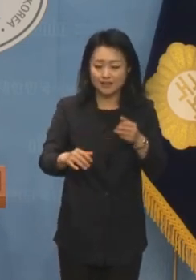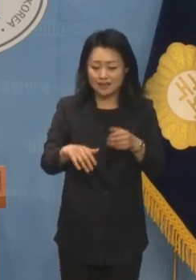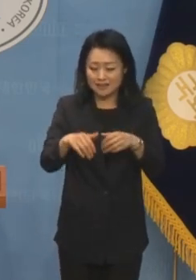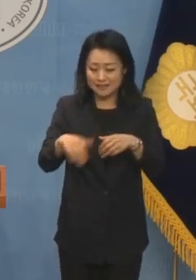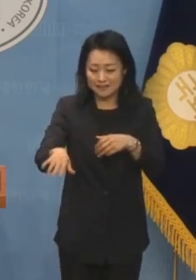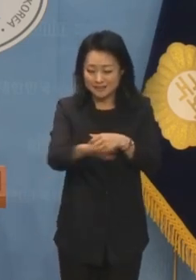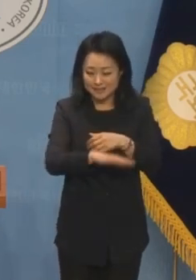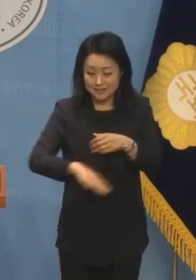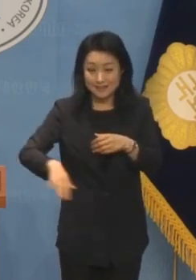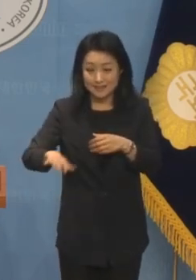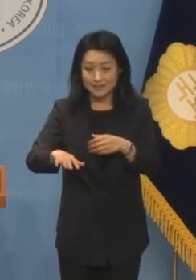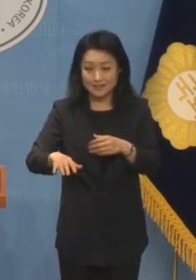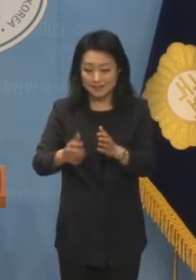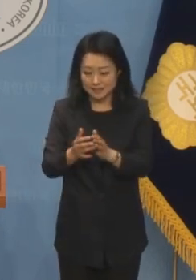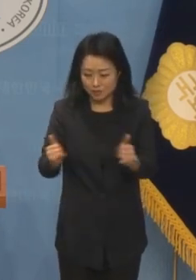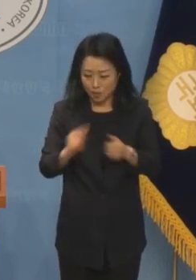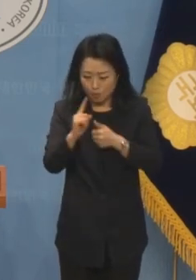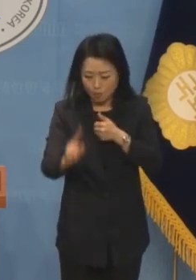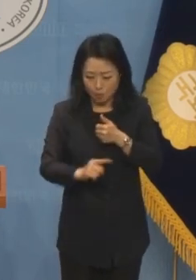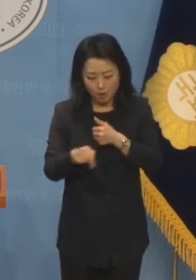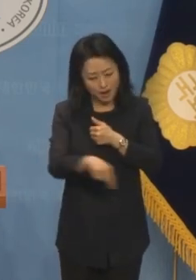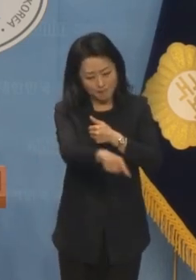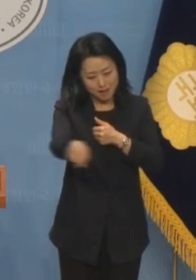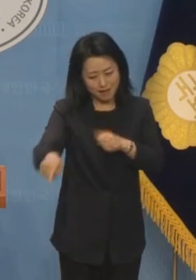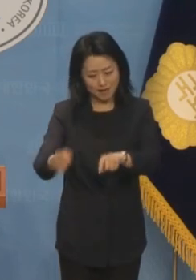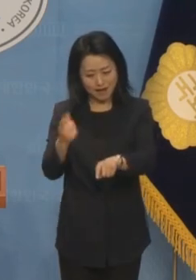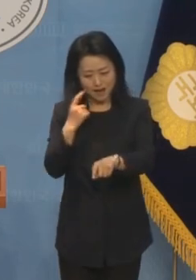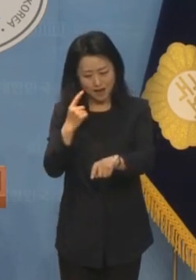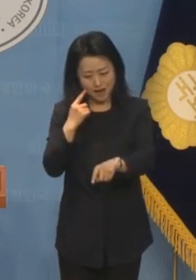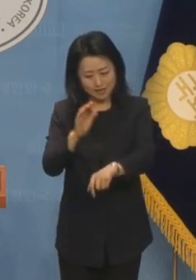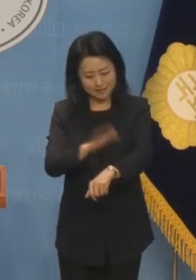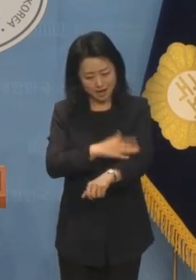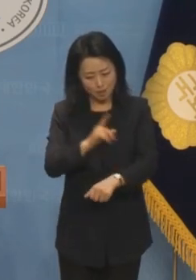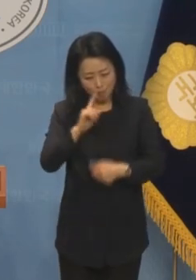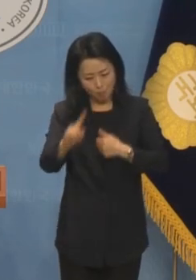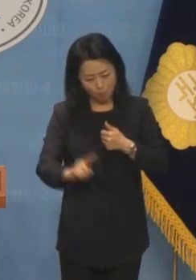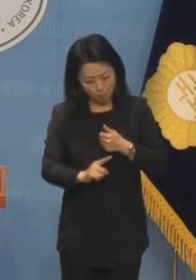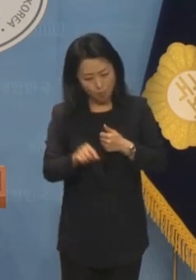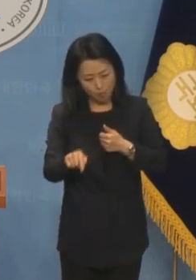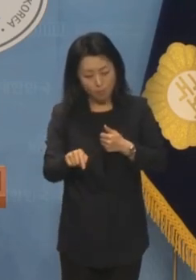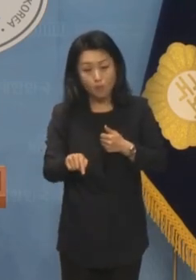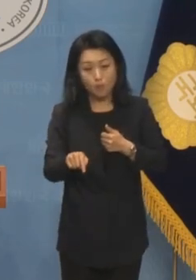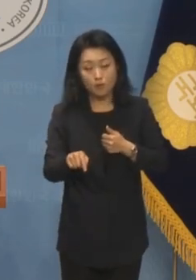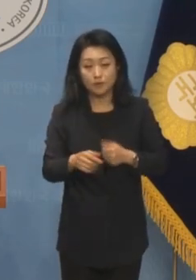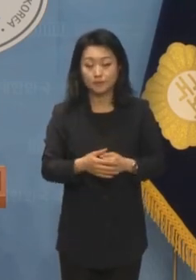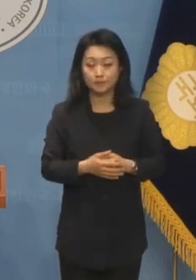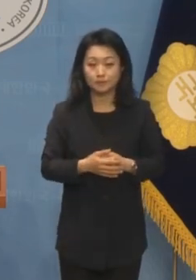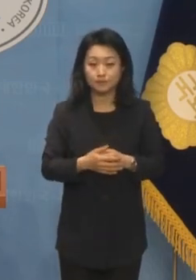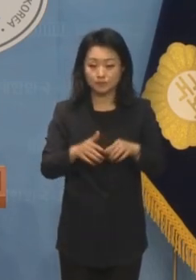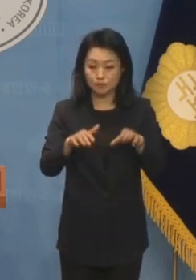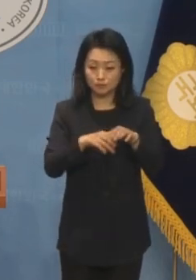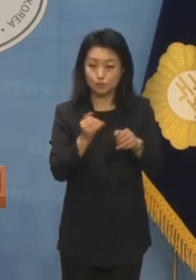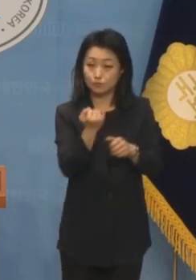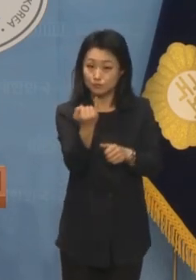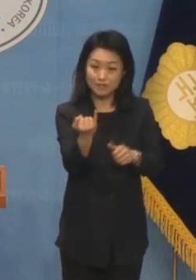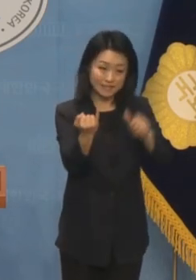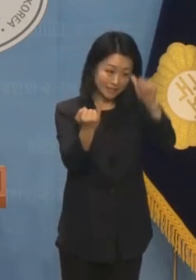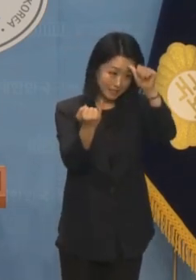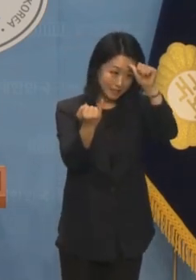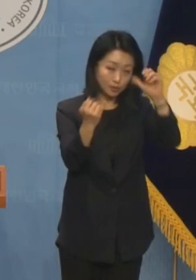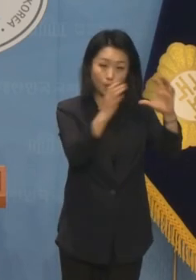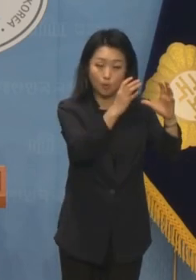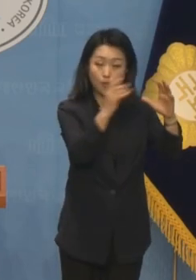허위 보고를 받은 것으로 볼 수밖에 없습니다. 그렇다면 김정숙 여사의 인도 방문을